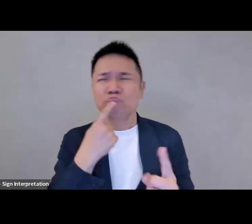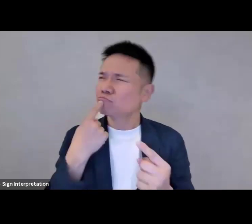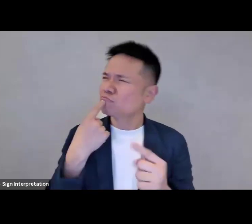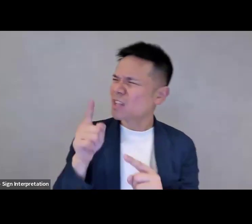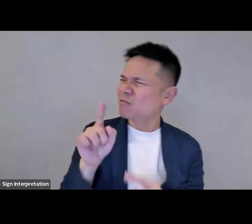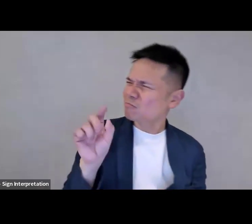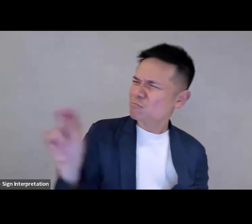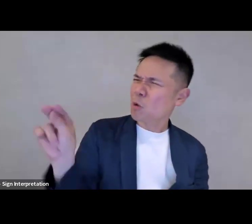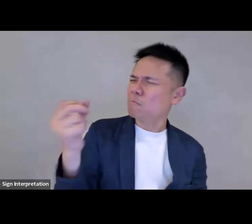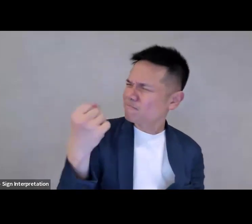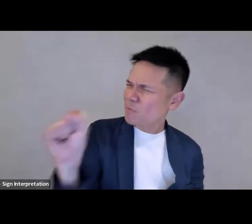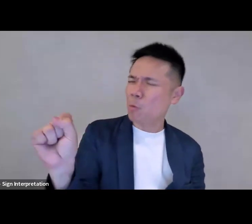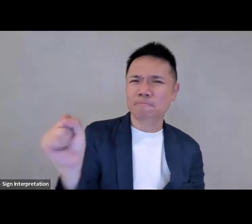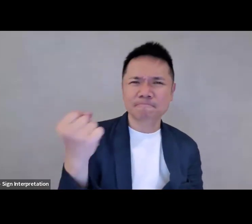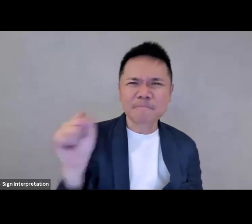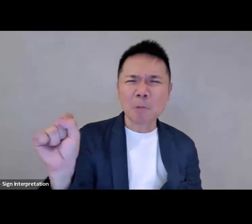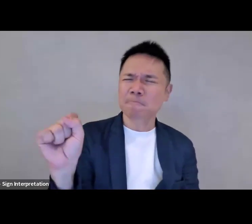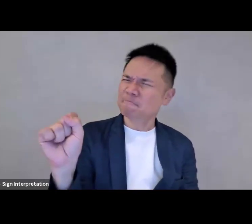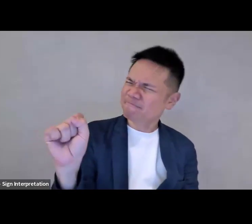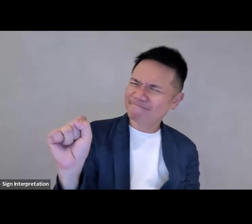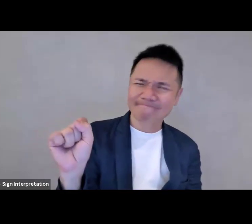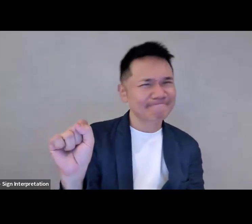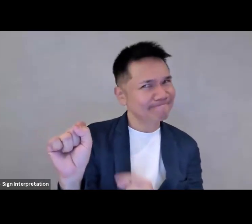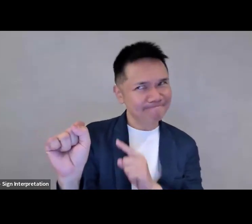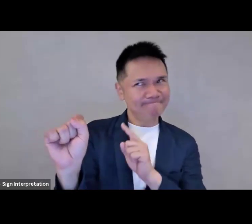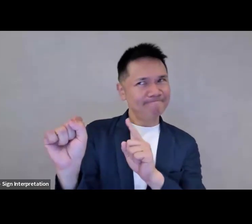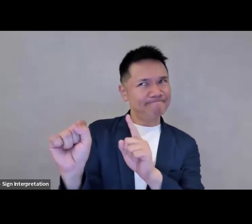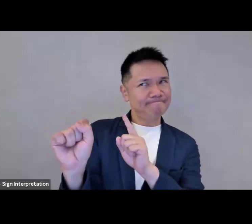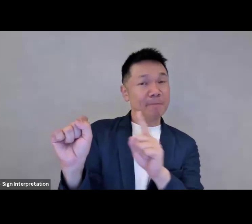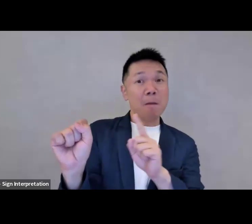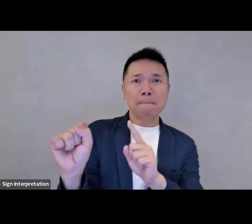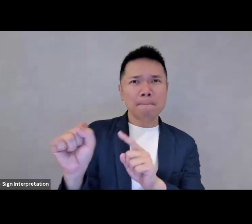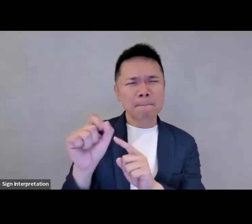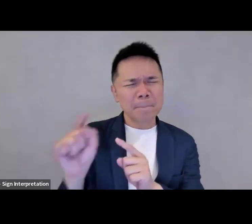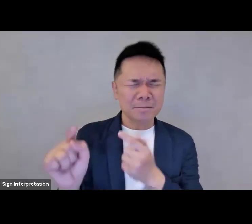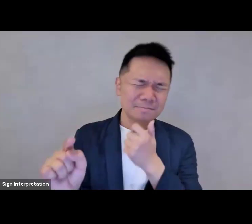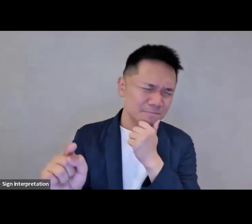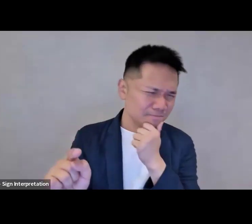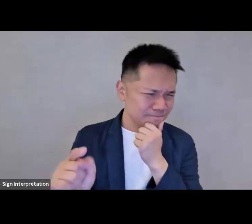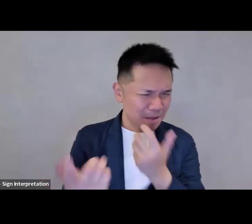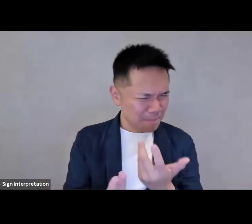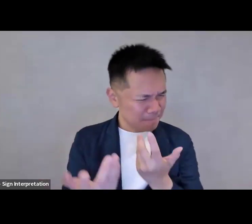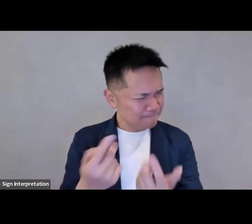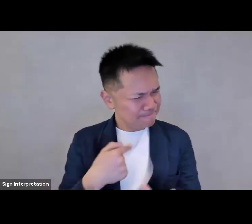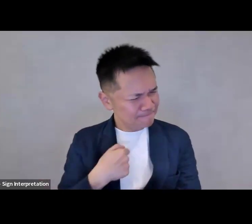因为我想呢，有需要非常大的勇气